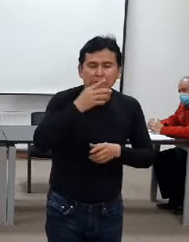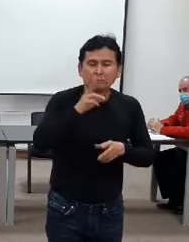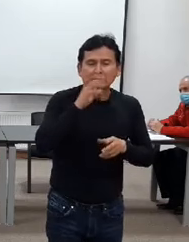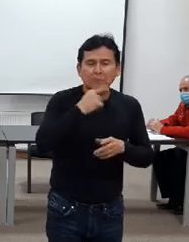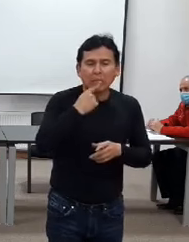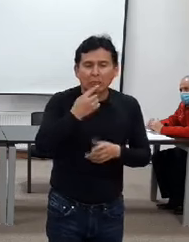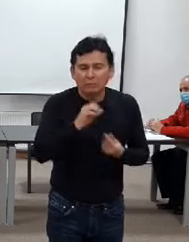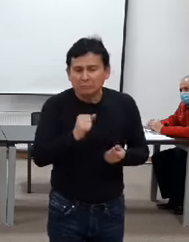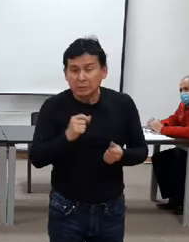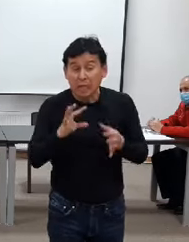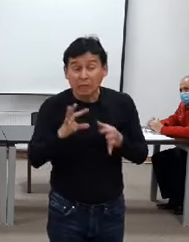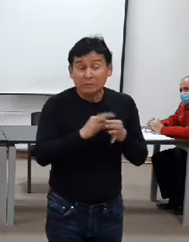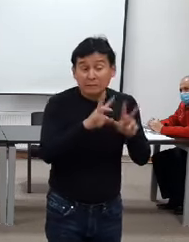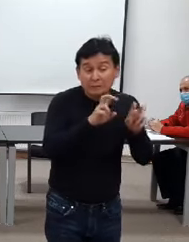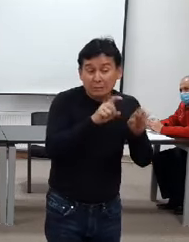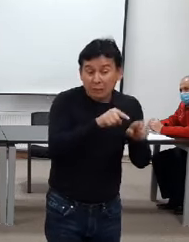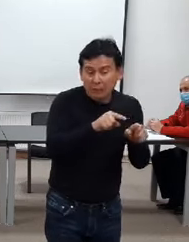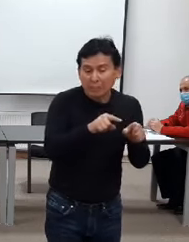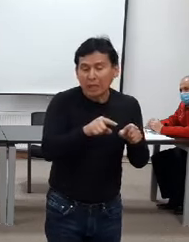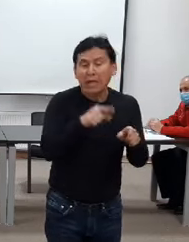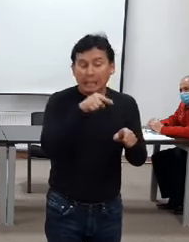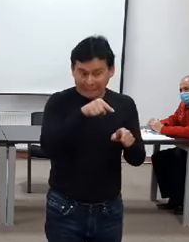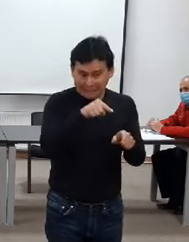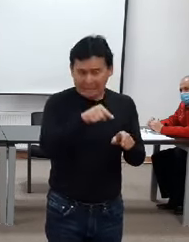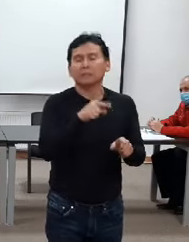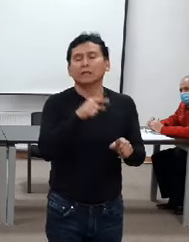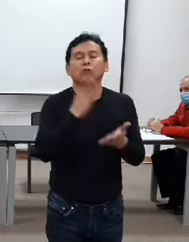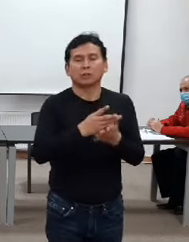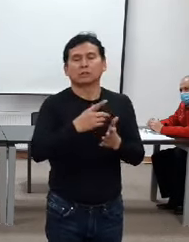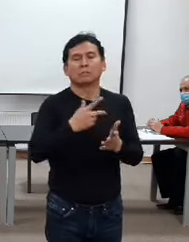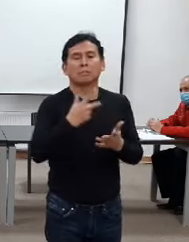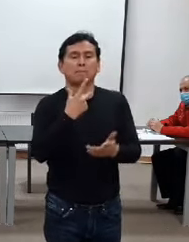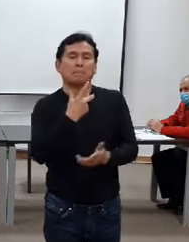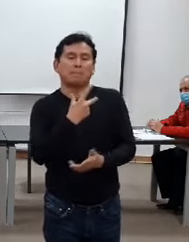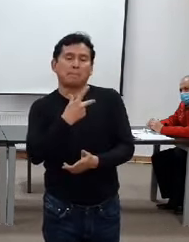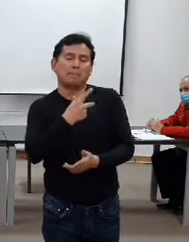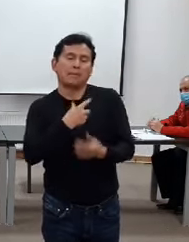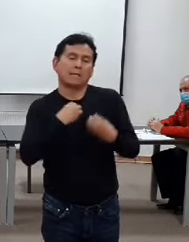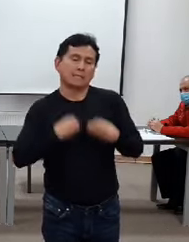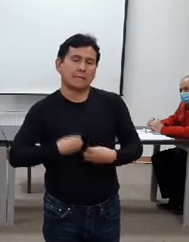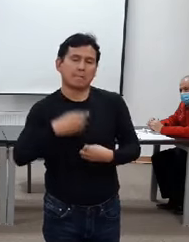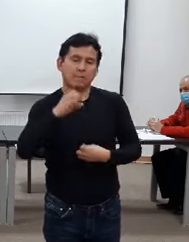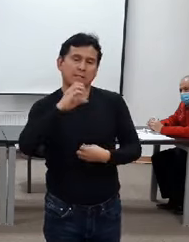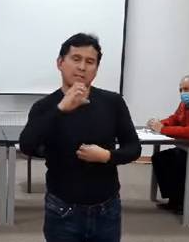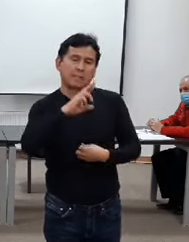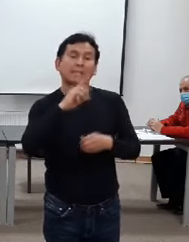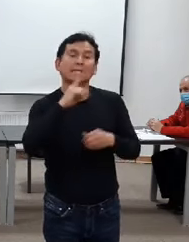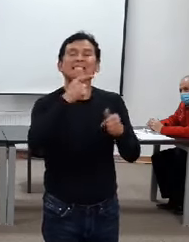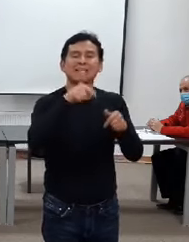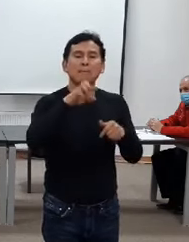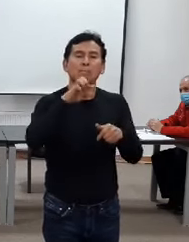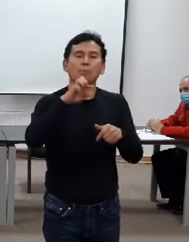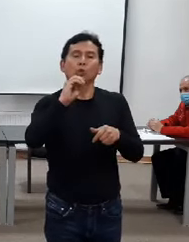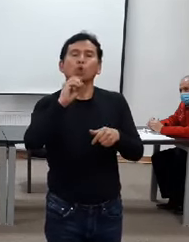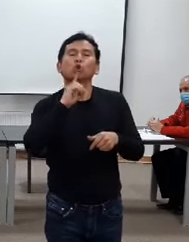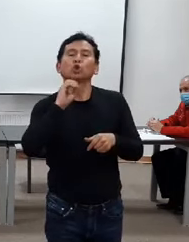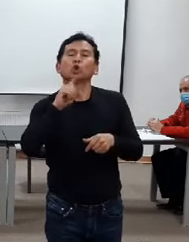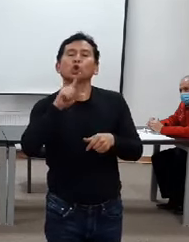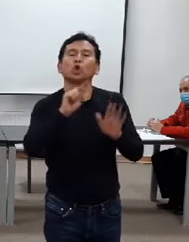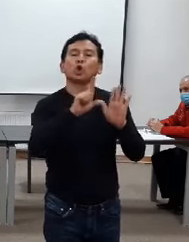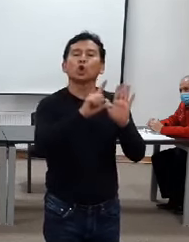del gusto, asociado a fiebre, hay que tomarle la PCR. Ese es el protocolo que están siguiendo todos los médicos,